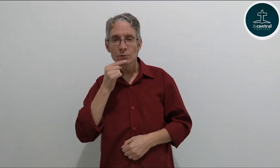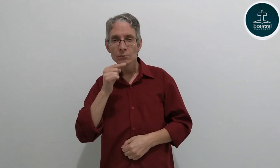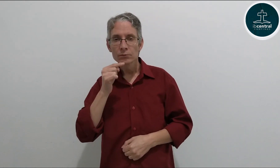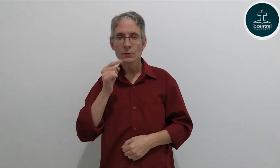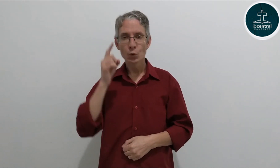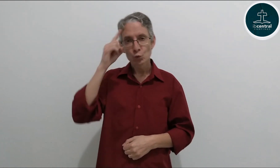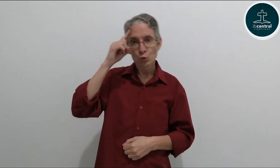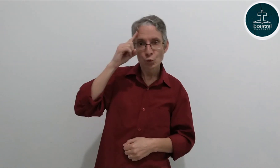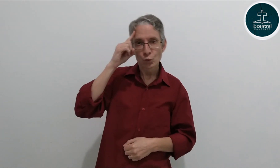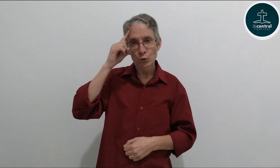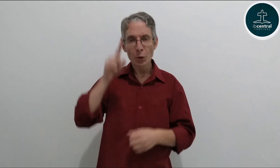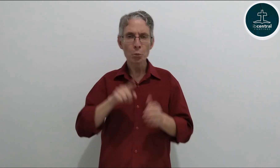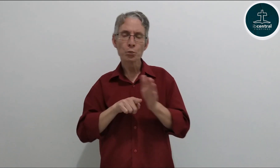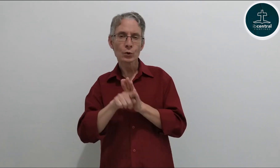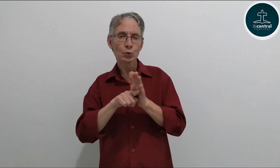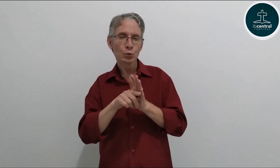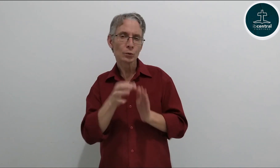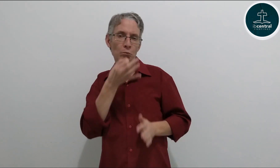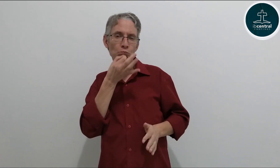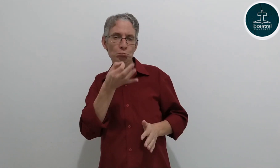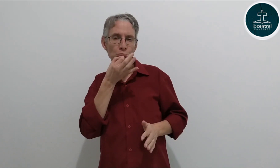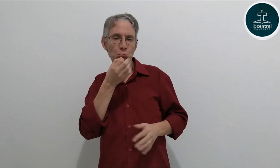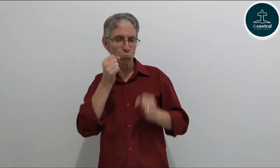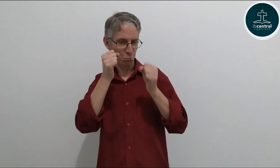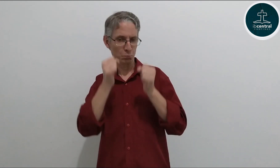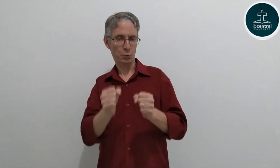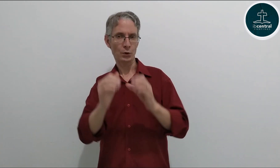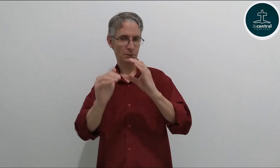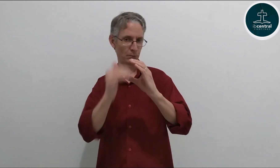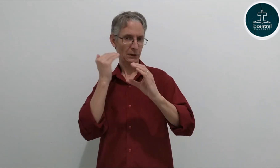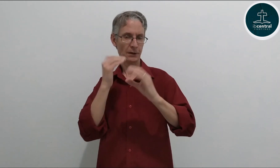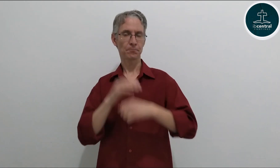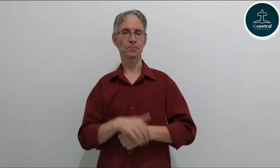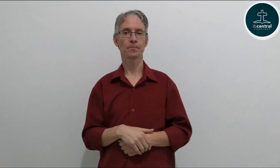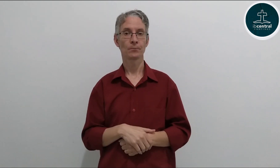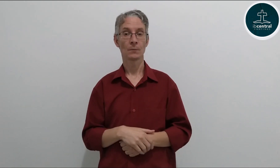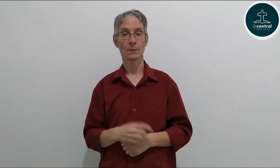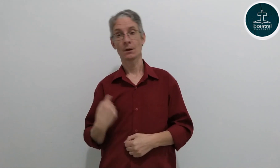Se vocês tiverem dúvida, pergunta, sugestão, pode nos mandar.